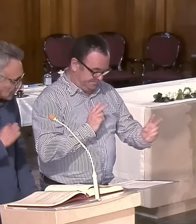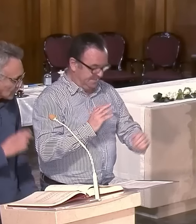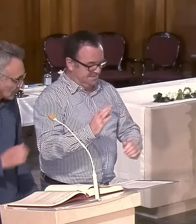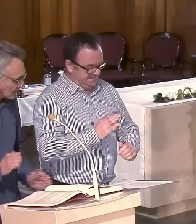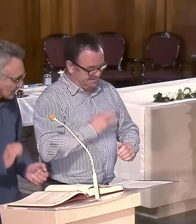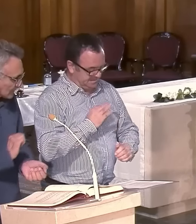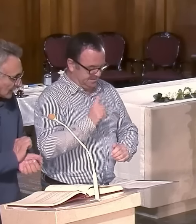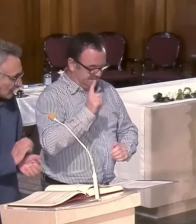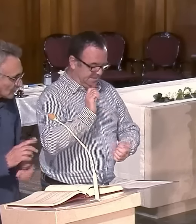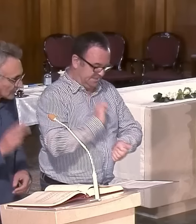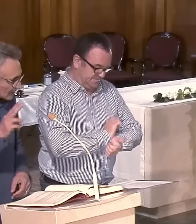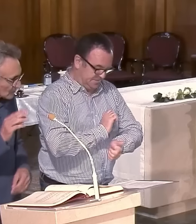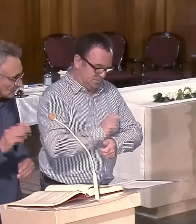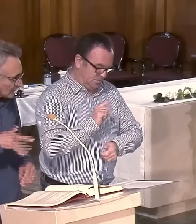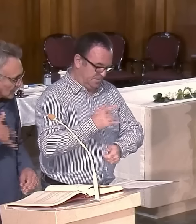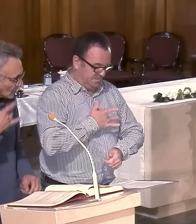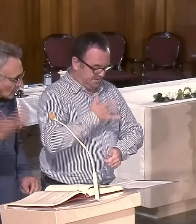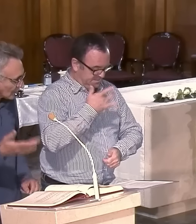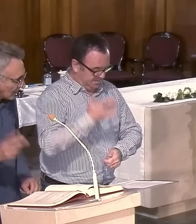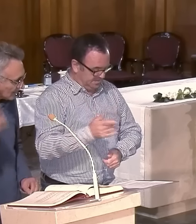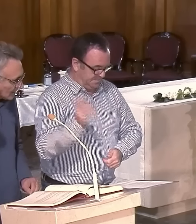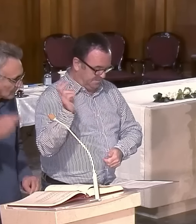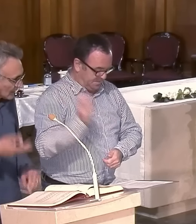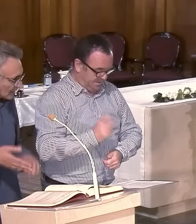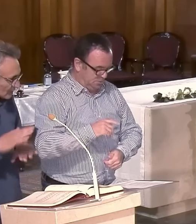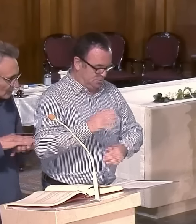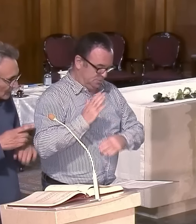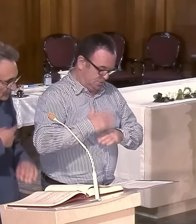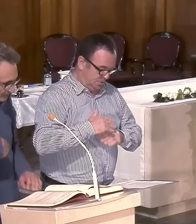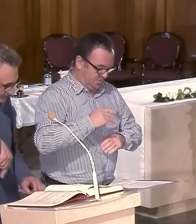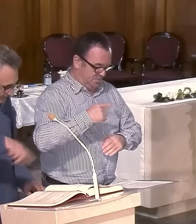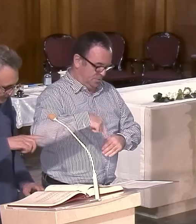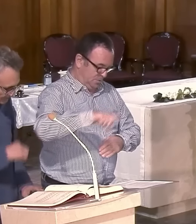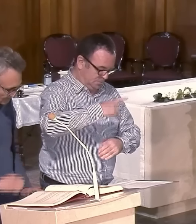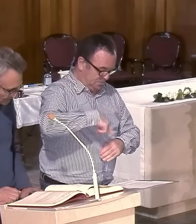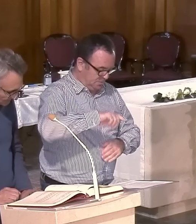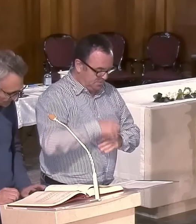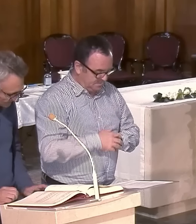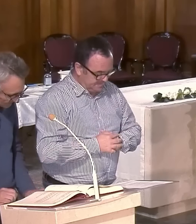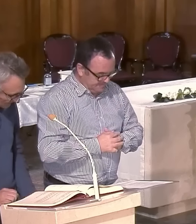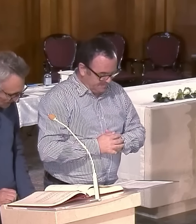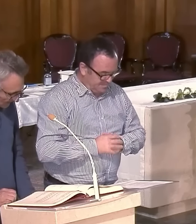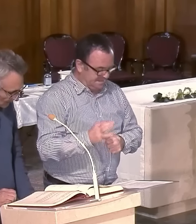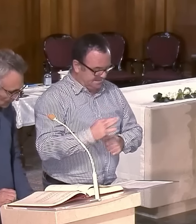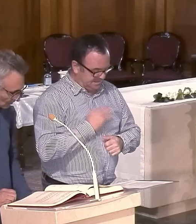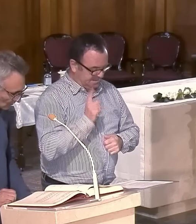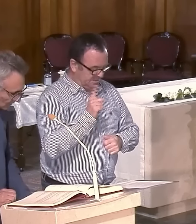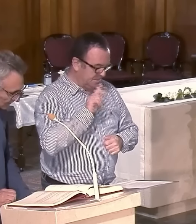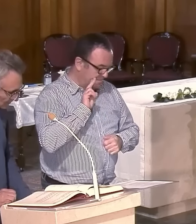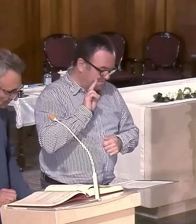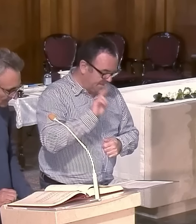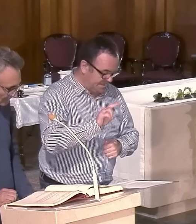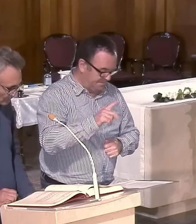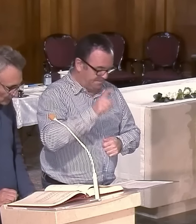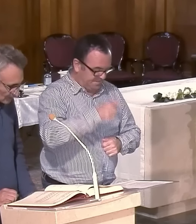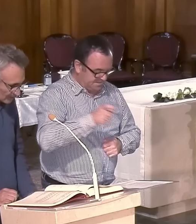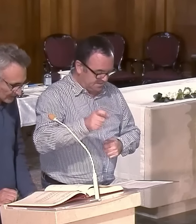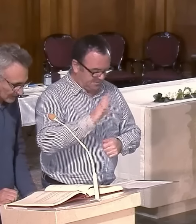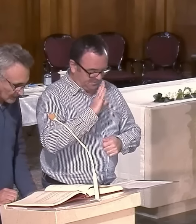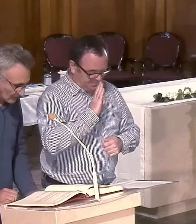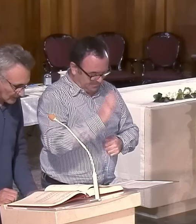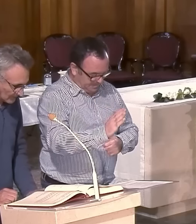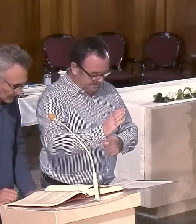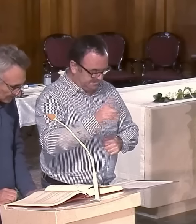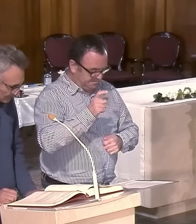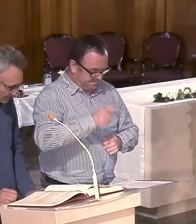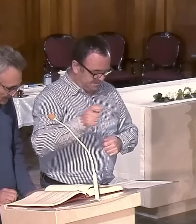El Señor, esperamos que tu misericordia venga sobre nosotros. Los ojos del Señor están puestos en